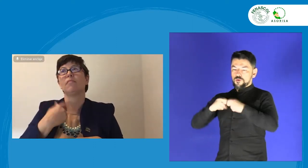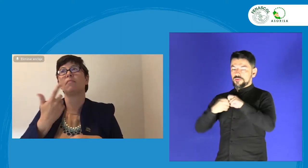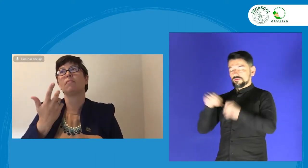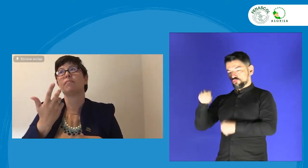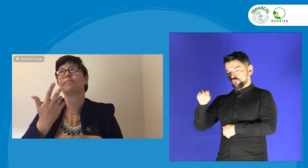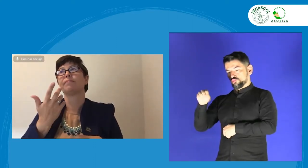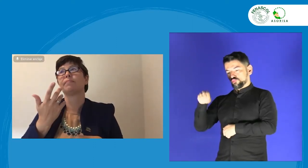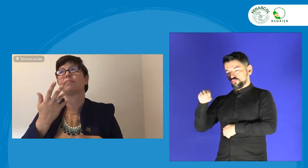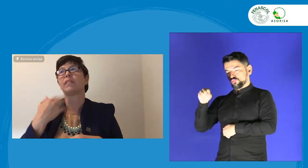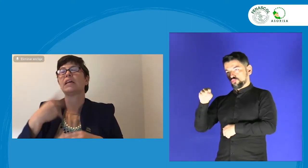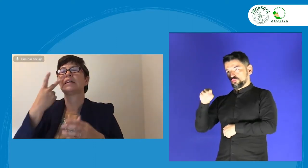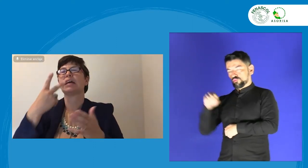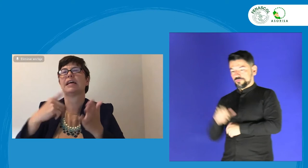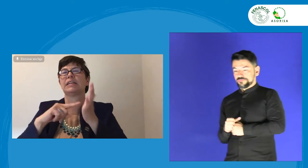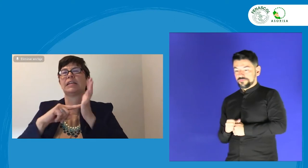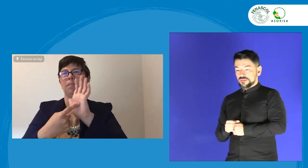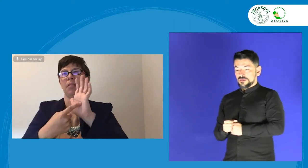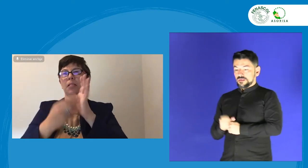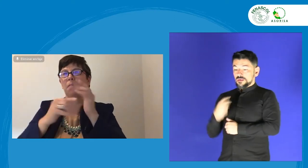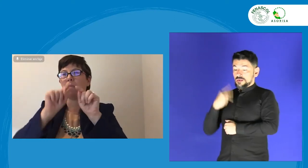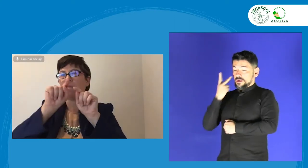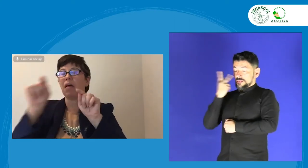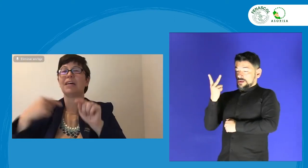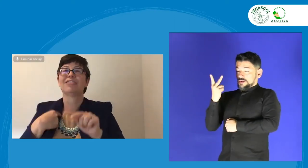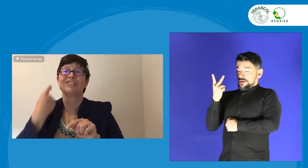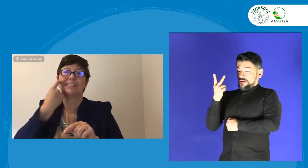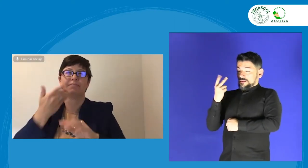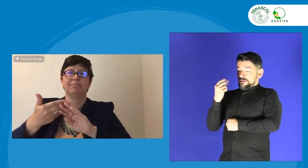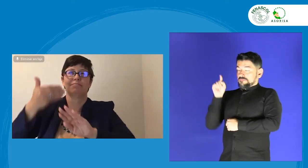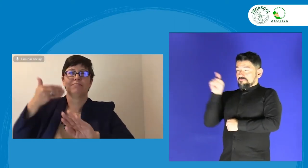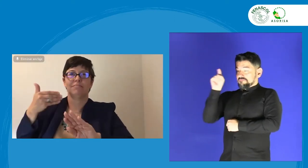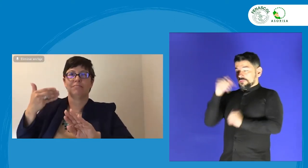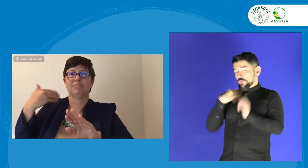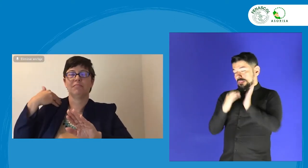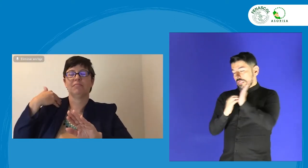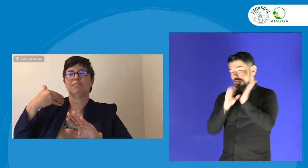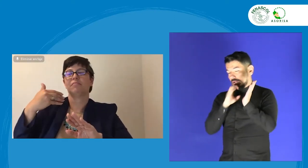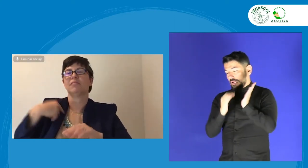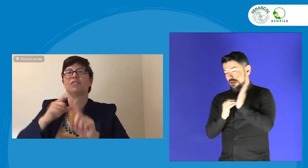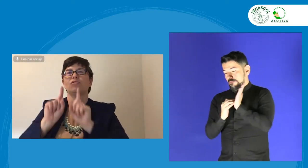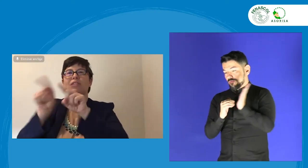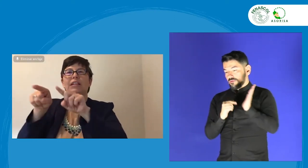personas sordas en la educación. Es un problema que vemos. Por ejemplo,